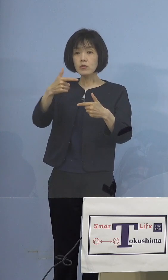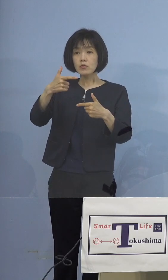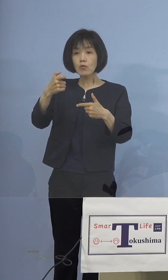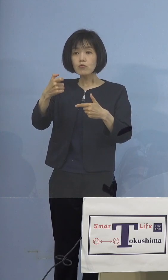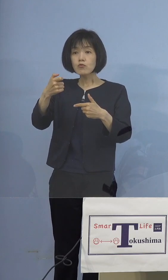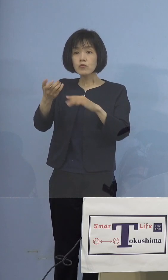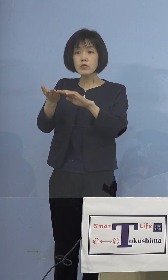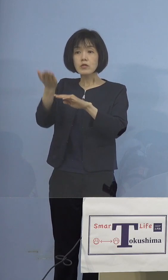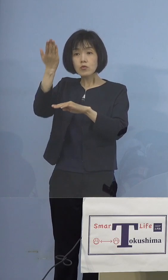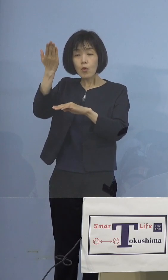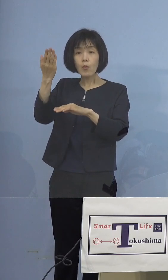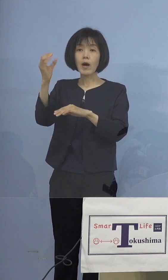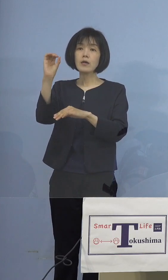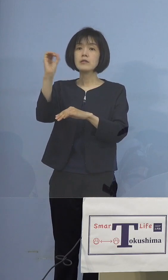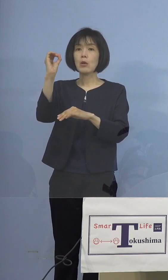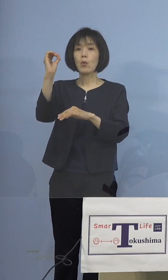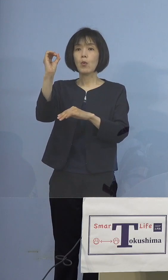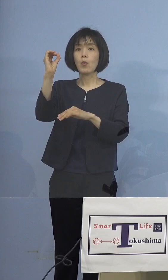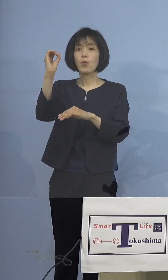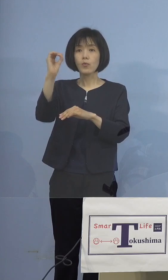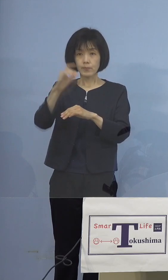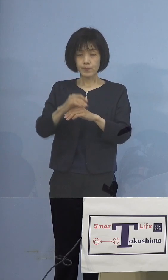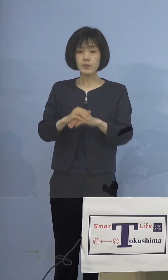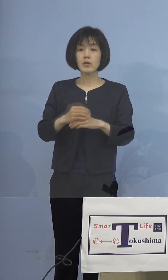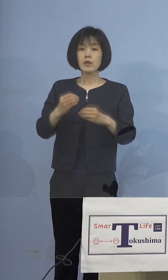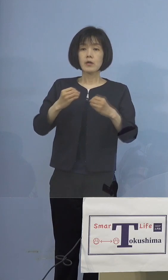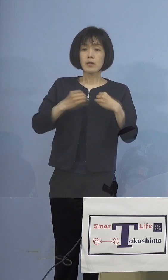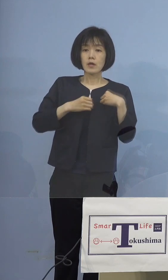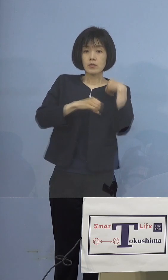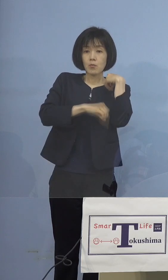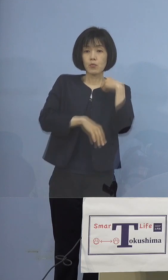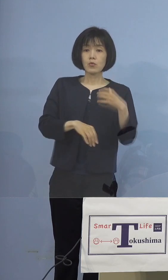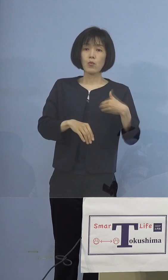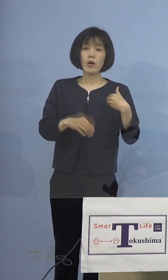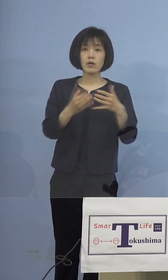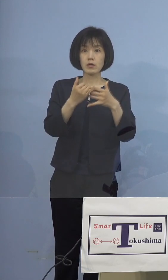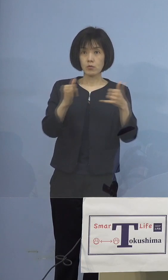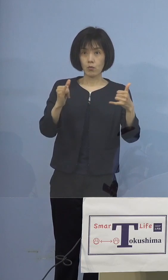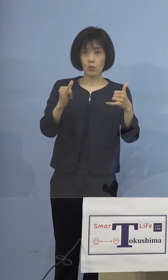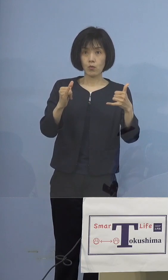は0人となります。感染経路不明割合は